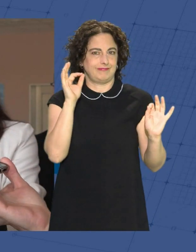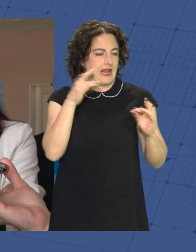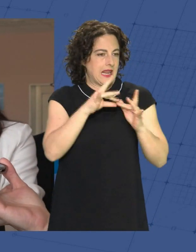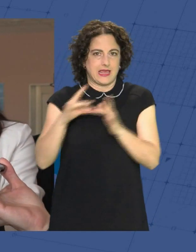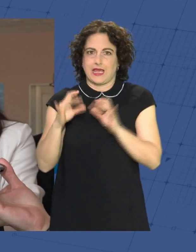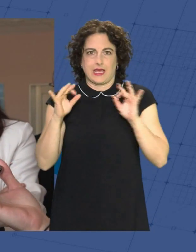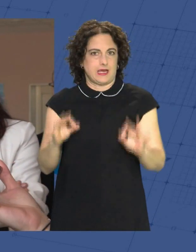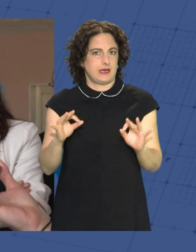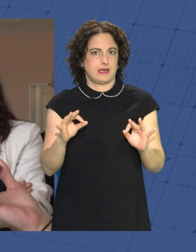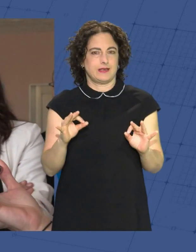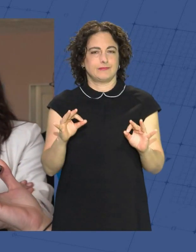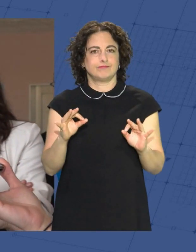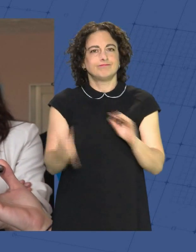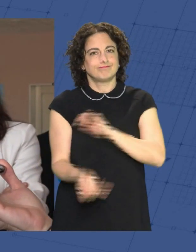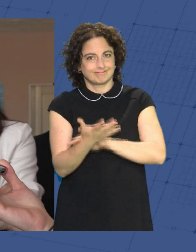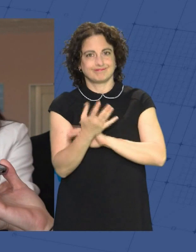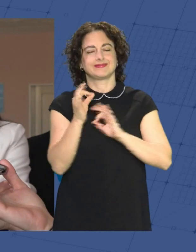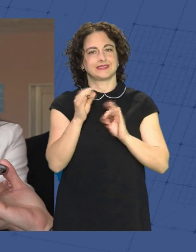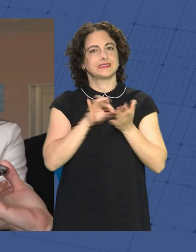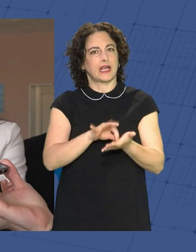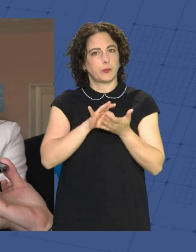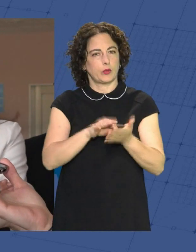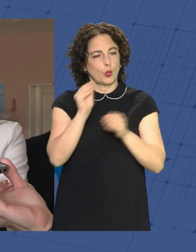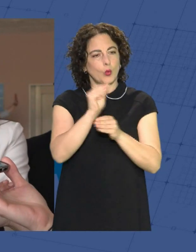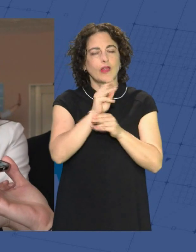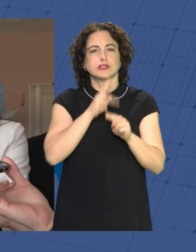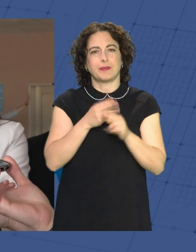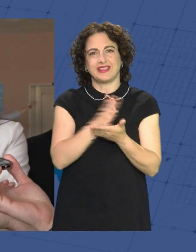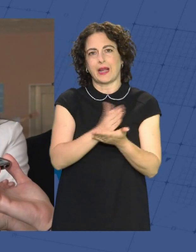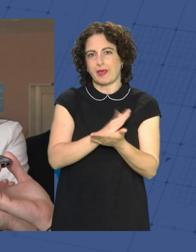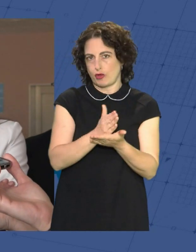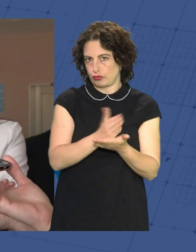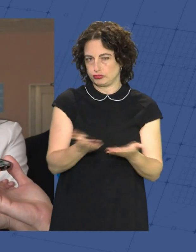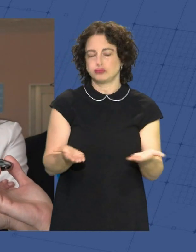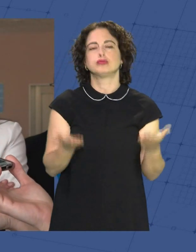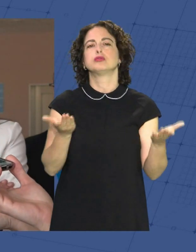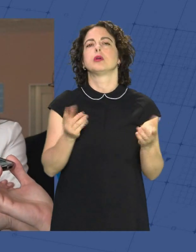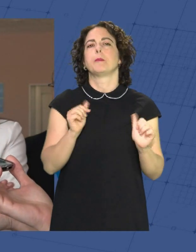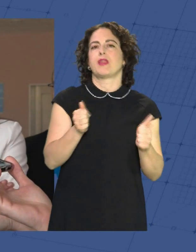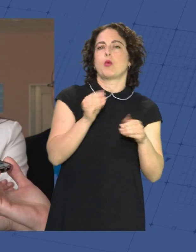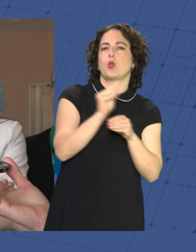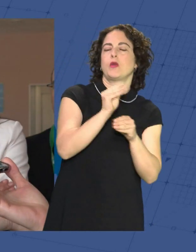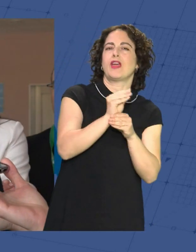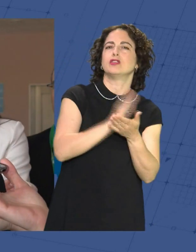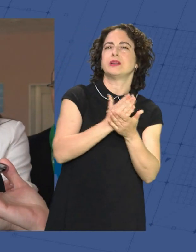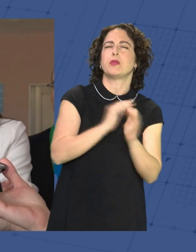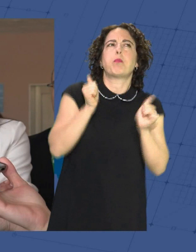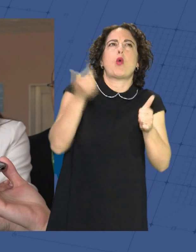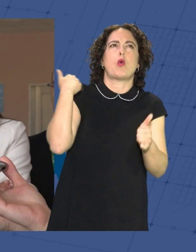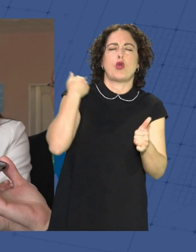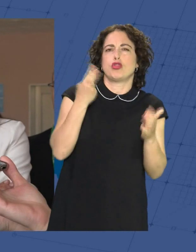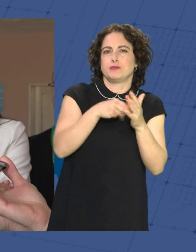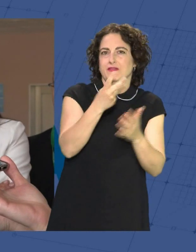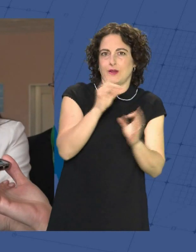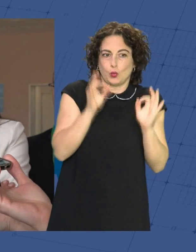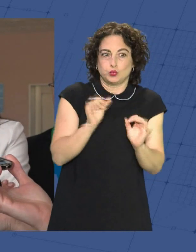en la implantación de este servicio de cuidados intermedios. Comenzamos con los cuidados intermedios en el año 2020, en plena